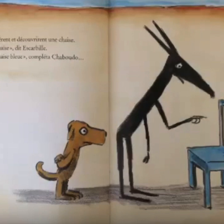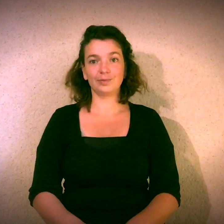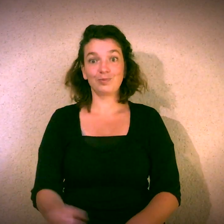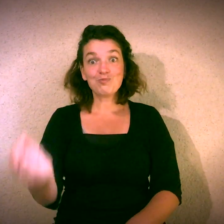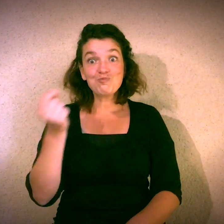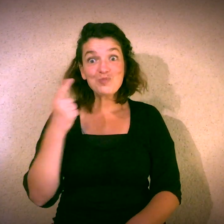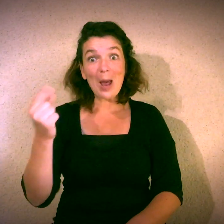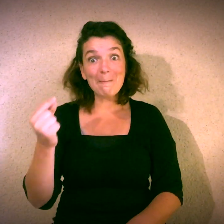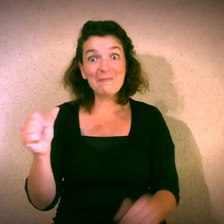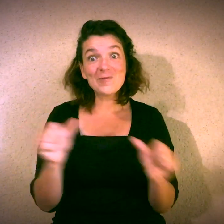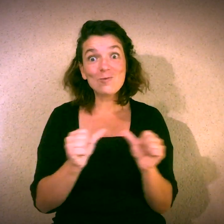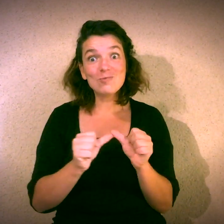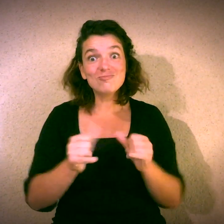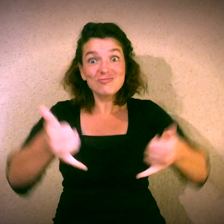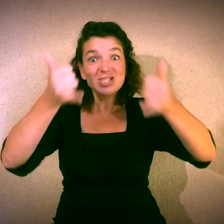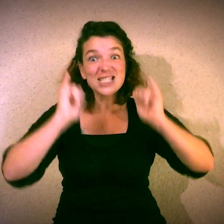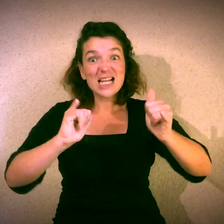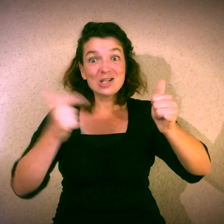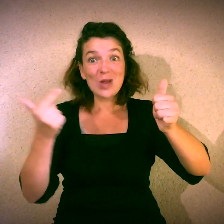Qui s'en fit immédiatement un abri.